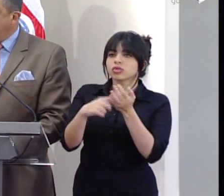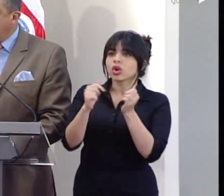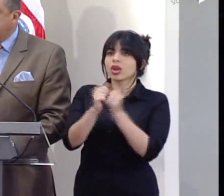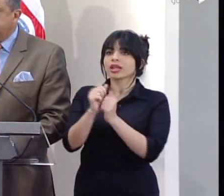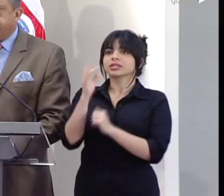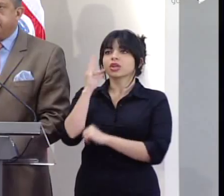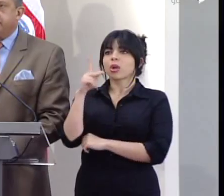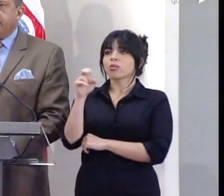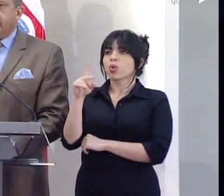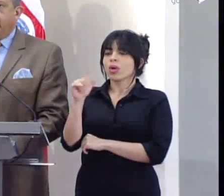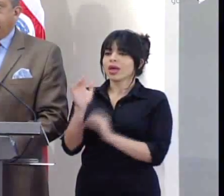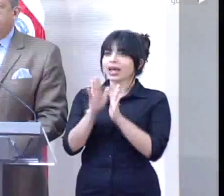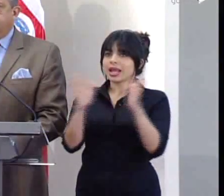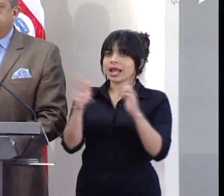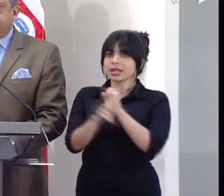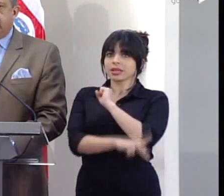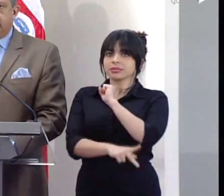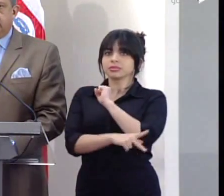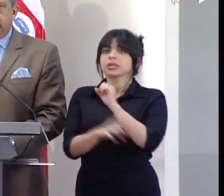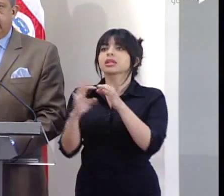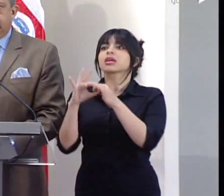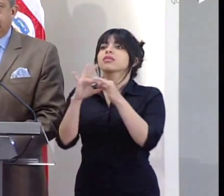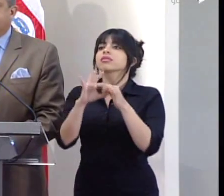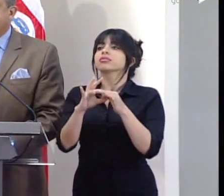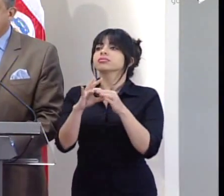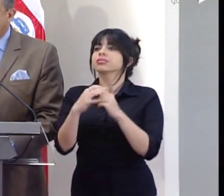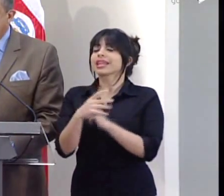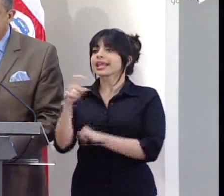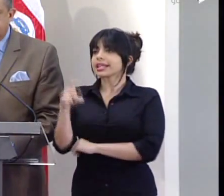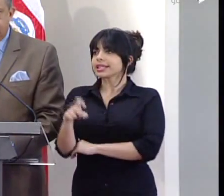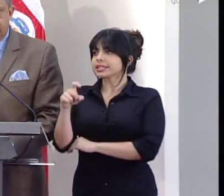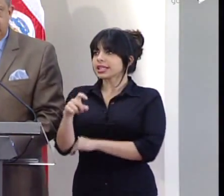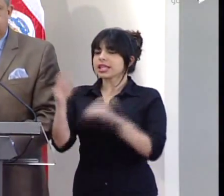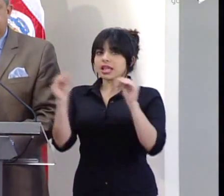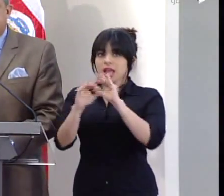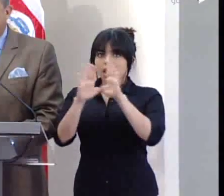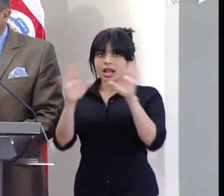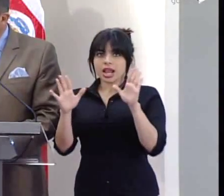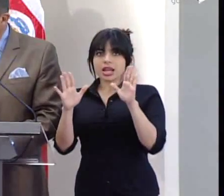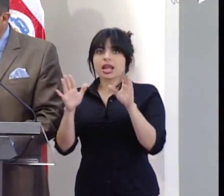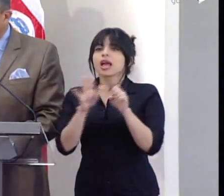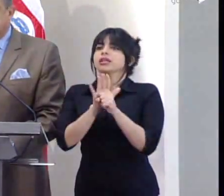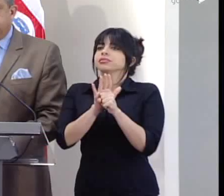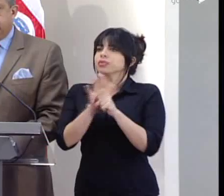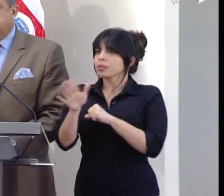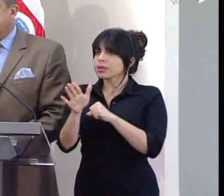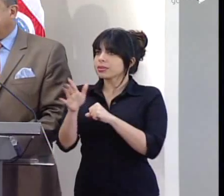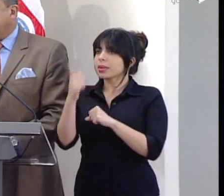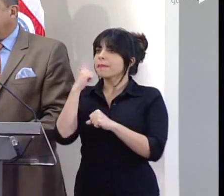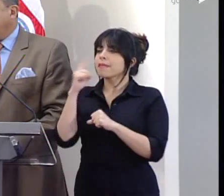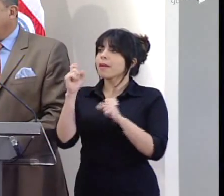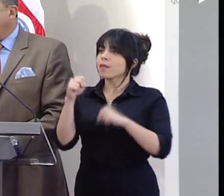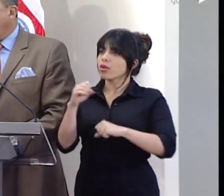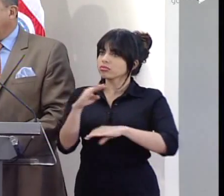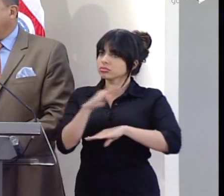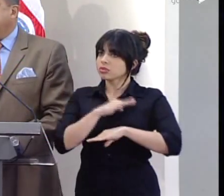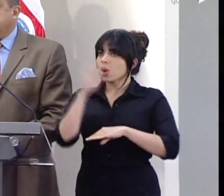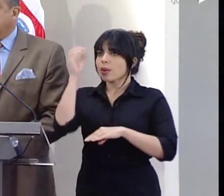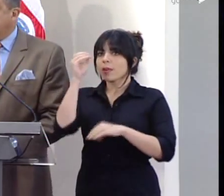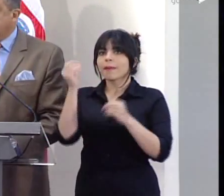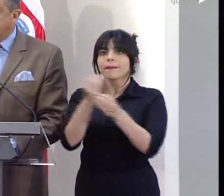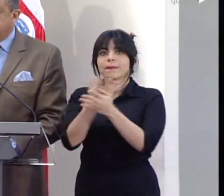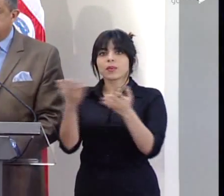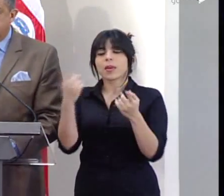de la República, y en vista de la necesidad de aclarar enteramente, para satisfacción de la opinión pública,